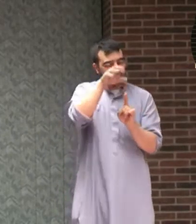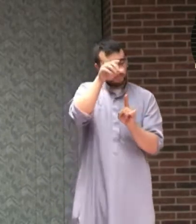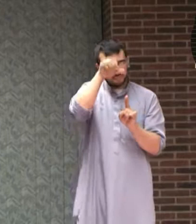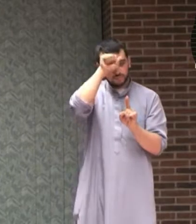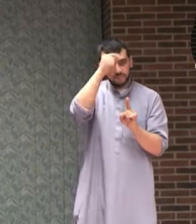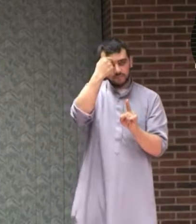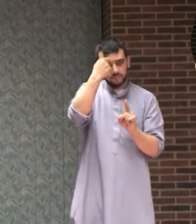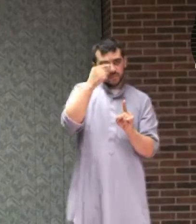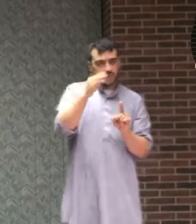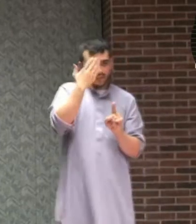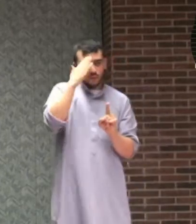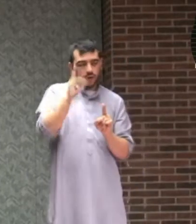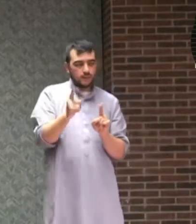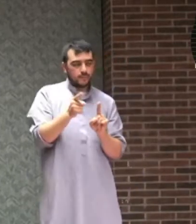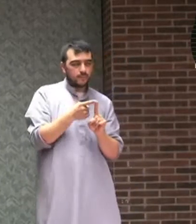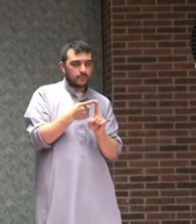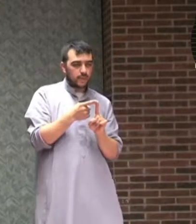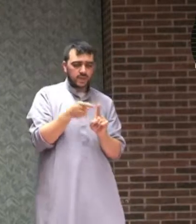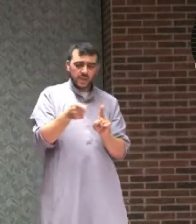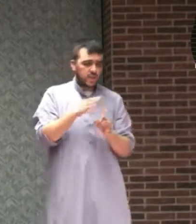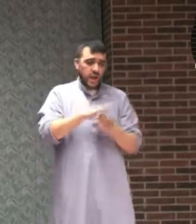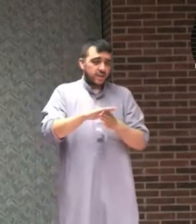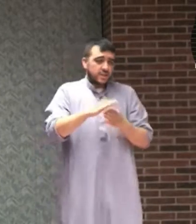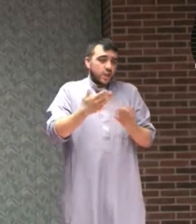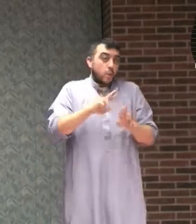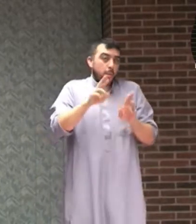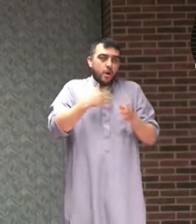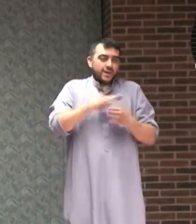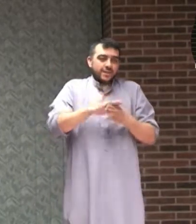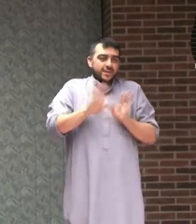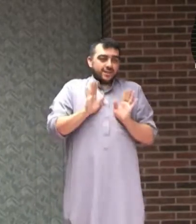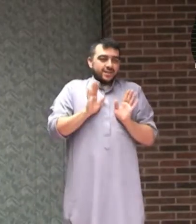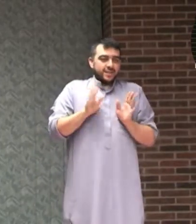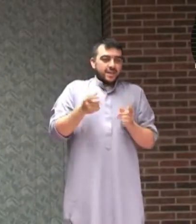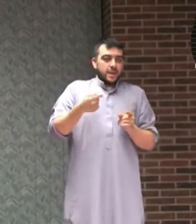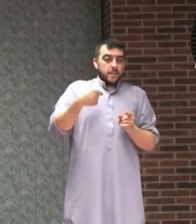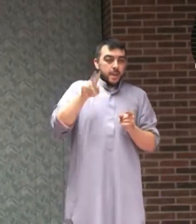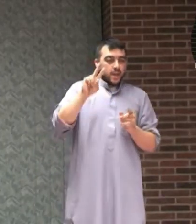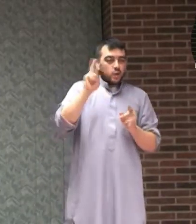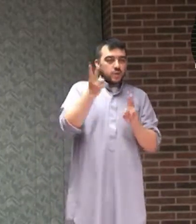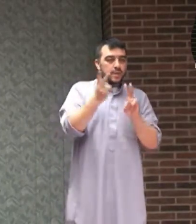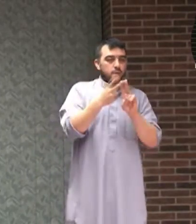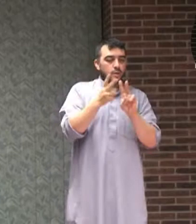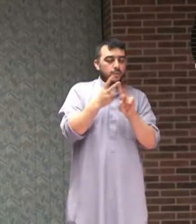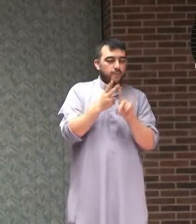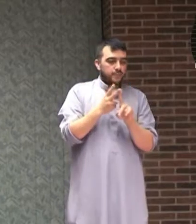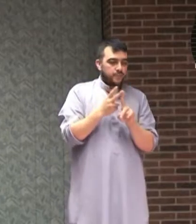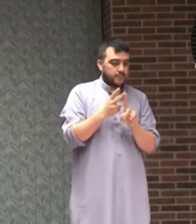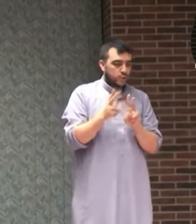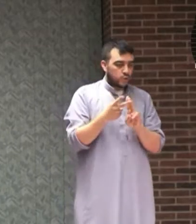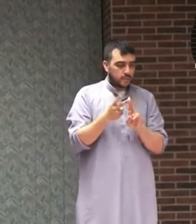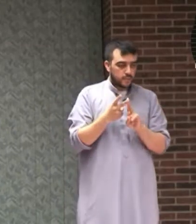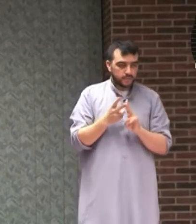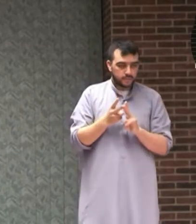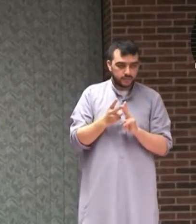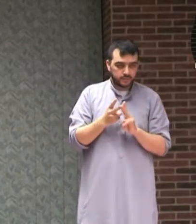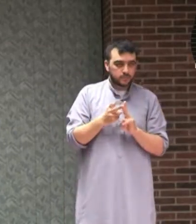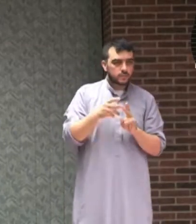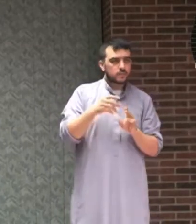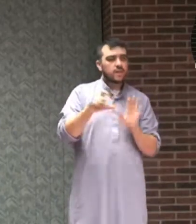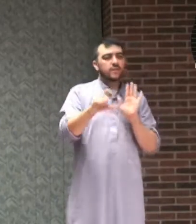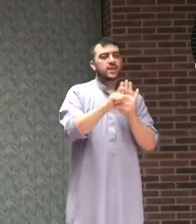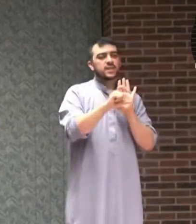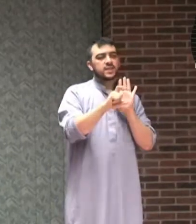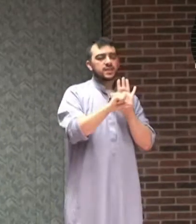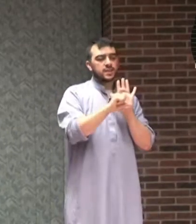de mettre en évidence. Donc le fait que c'est une sunnah. Et pour nous, ça, c'est déjà plus que suffisant. Deuxièmement, vous savez qu'Allah